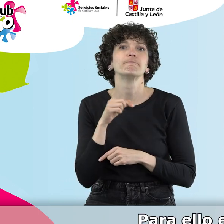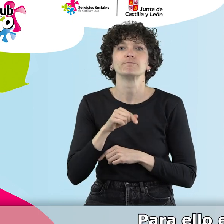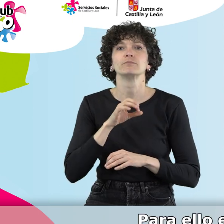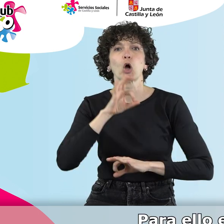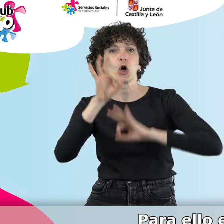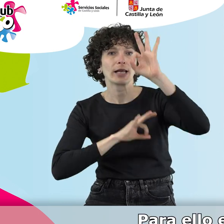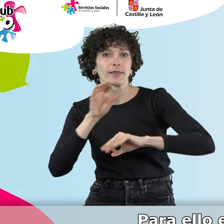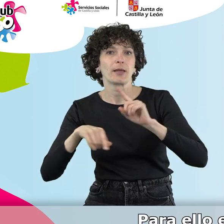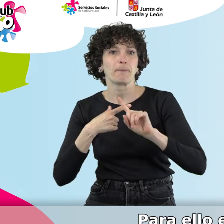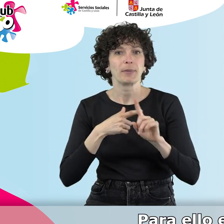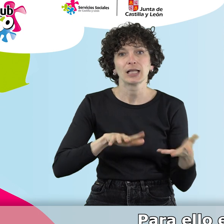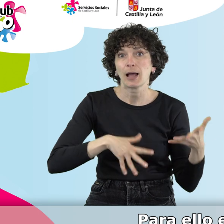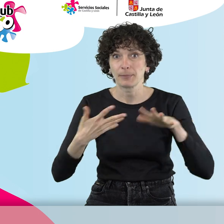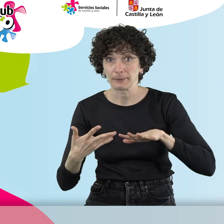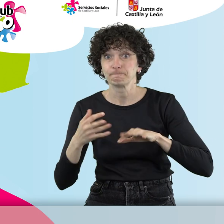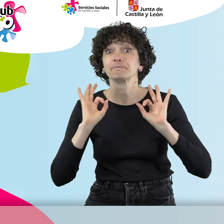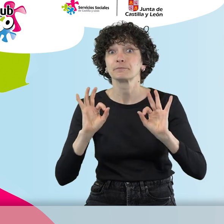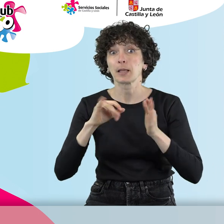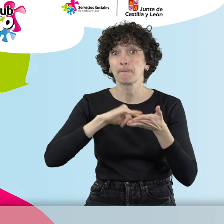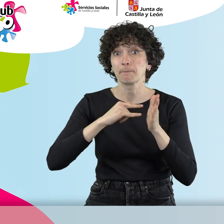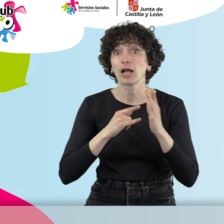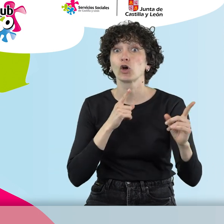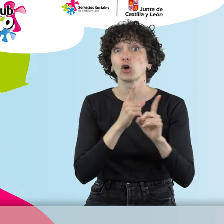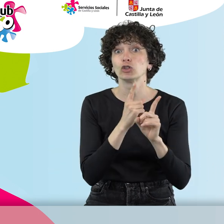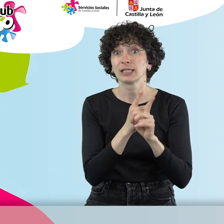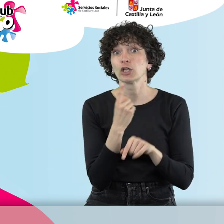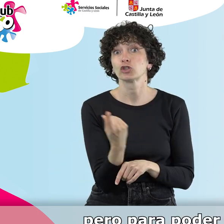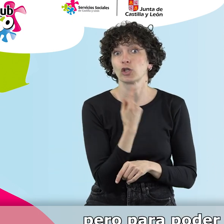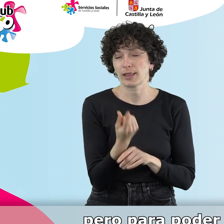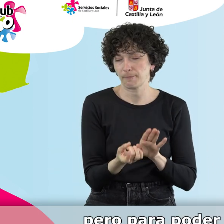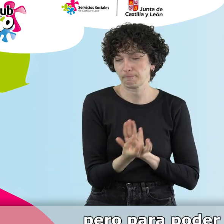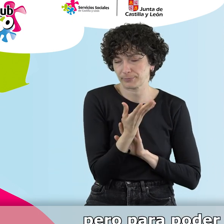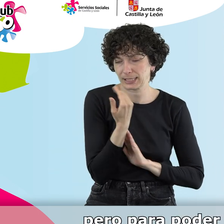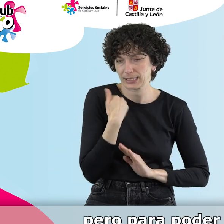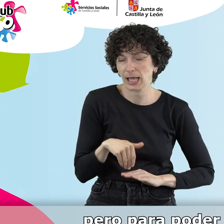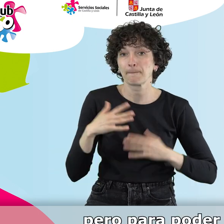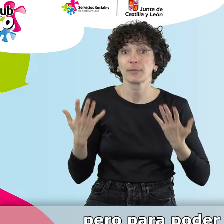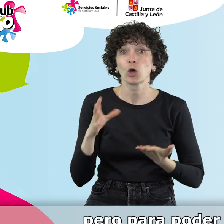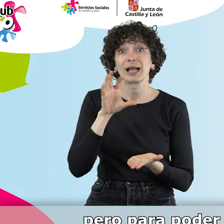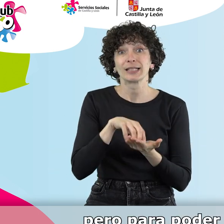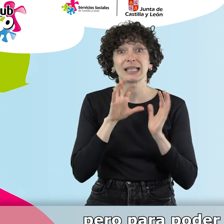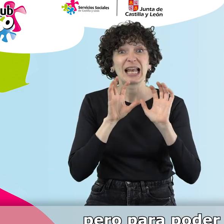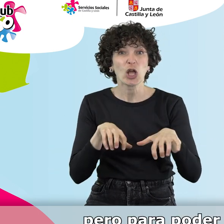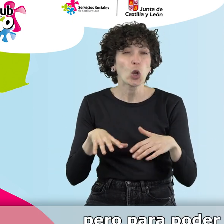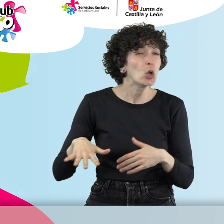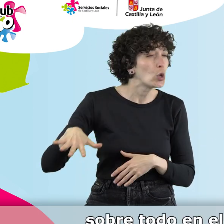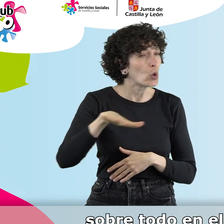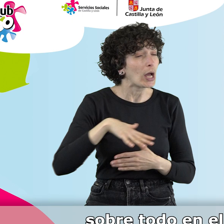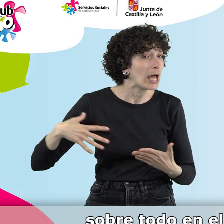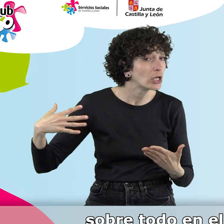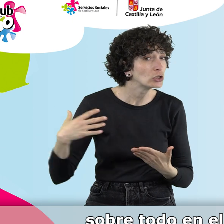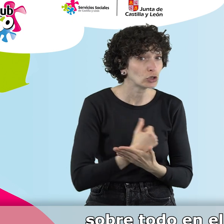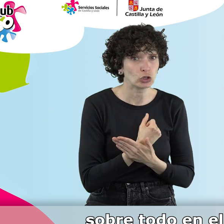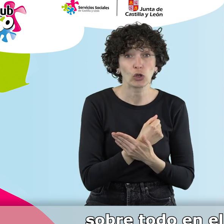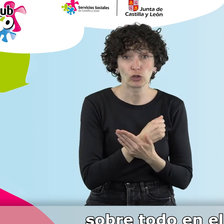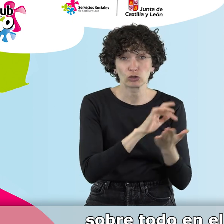ello elaboró, como ya hemos hablado, un plan contra la soledad. Pero para poder llegar a todos los lugares de Castilla y León, sobre